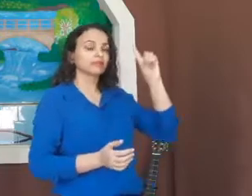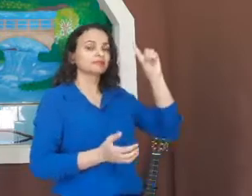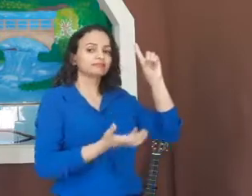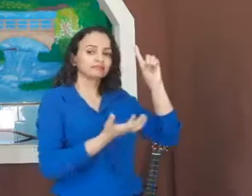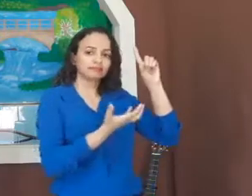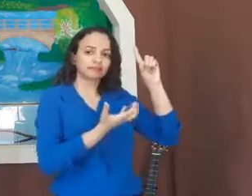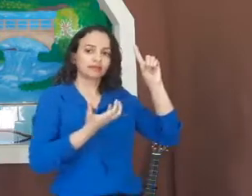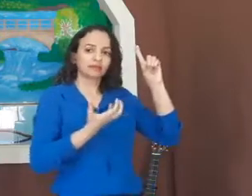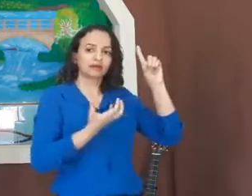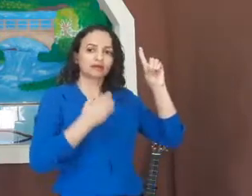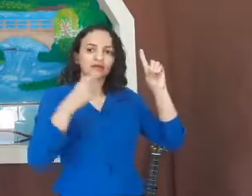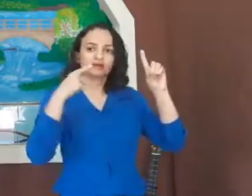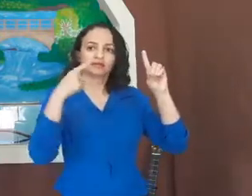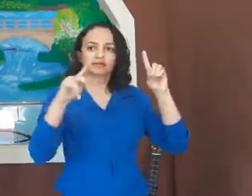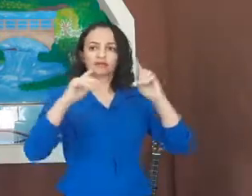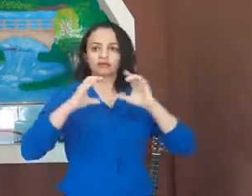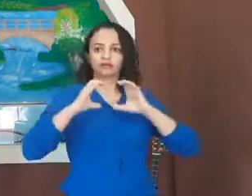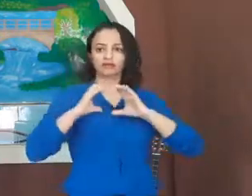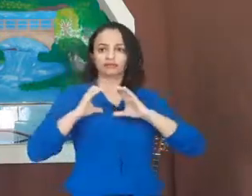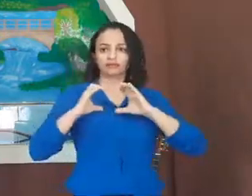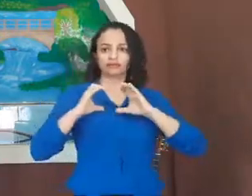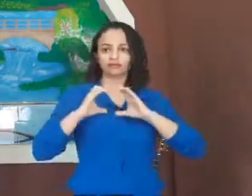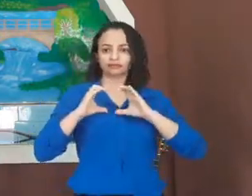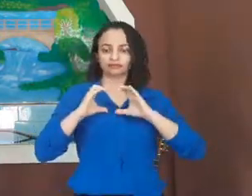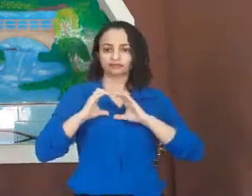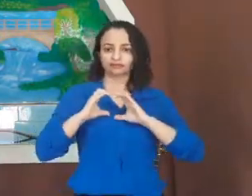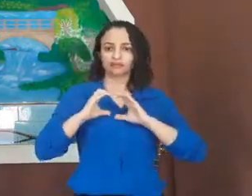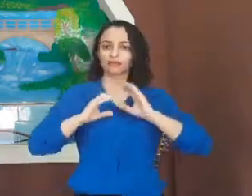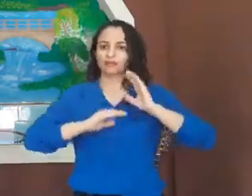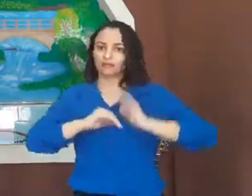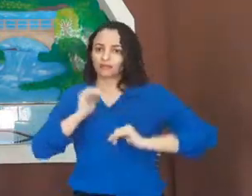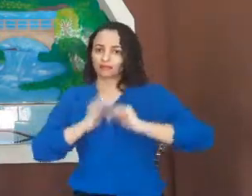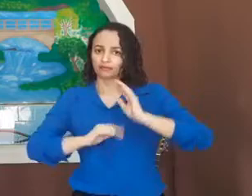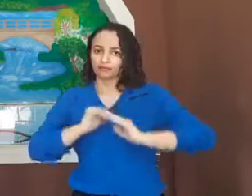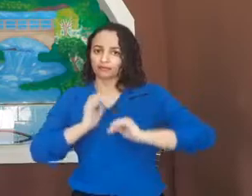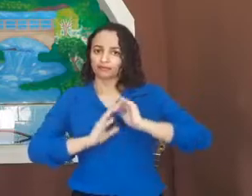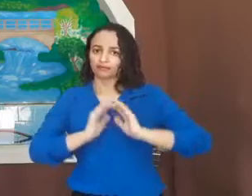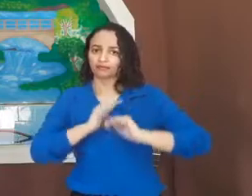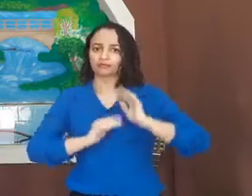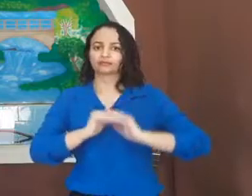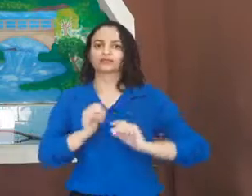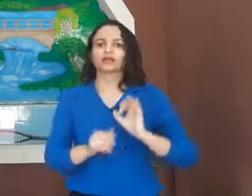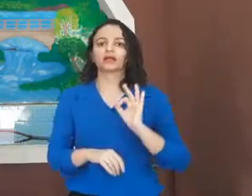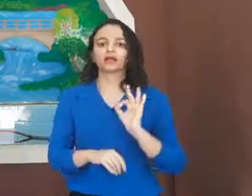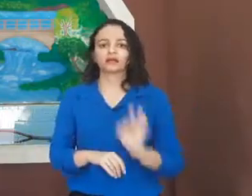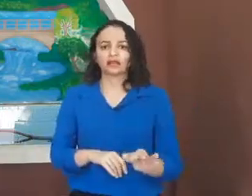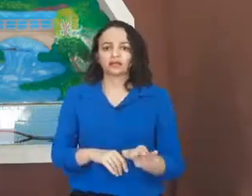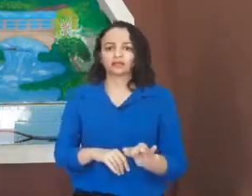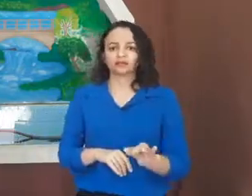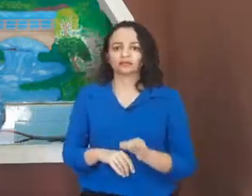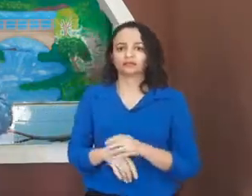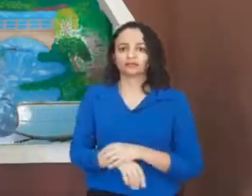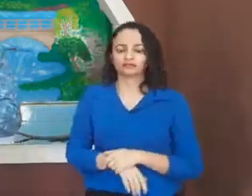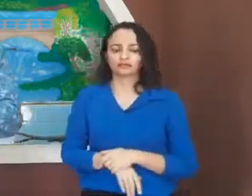colocou no seu coração em prática e esperar. Nós vemos que